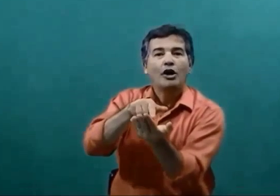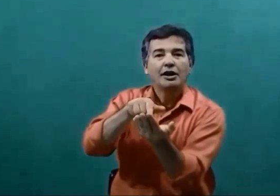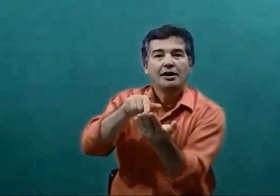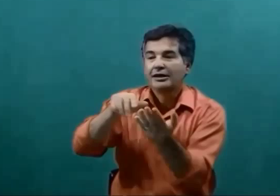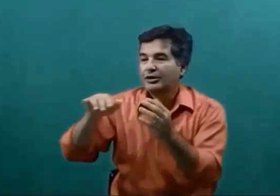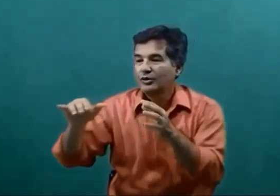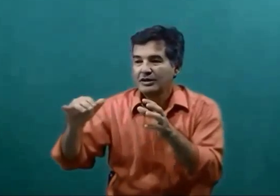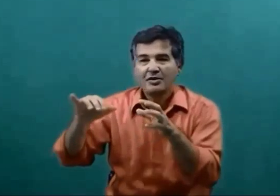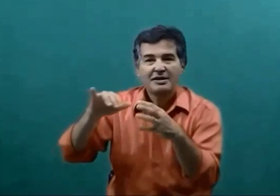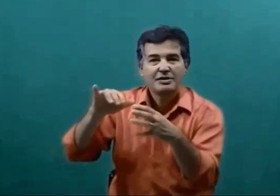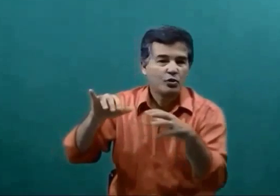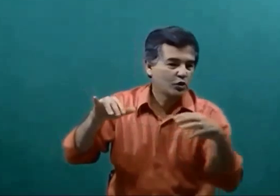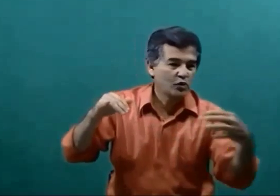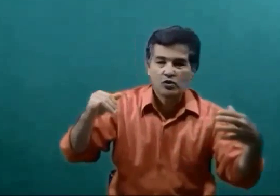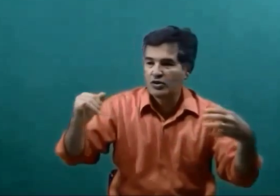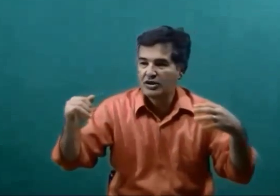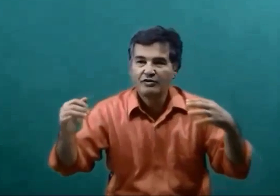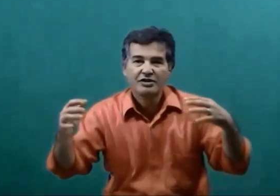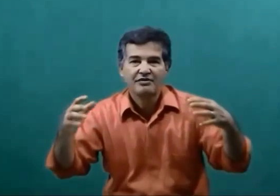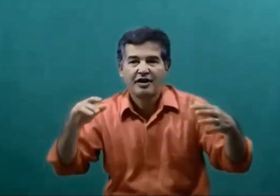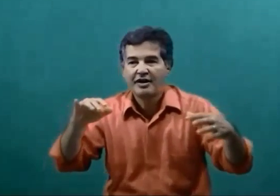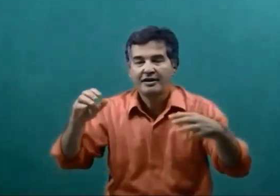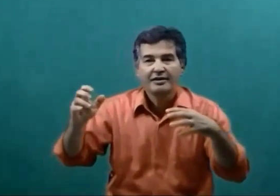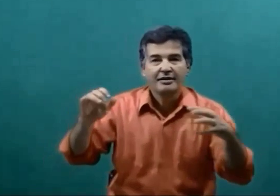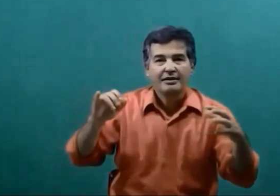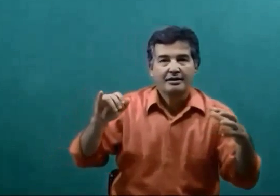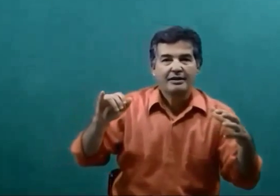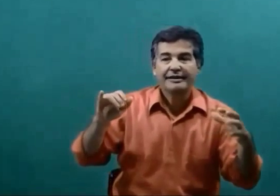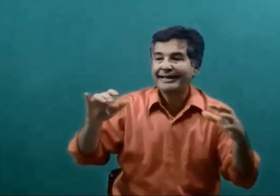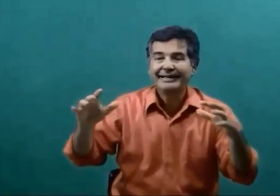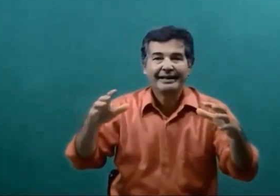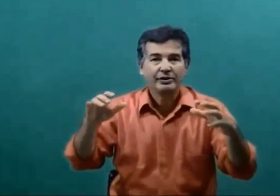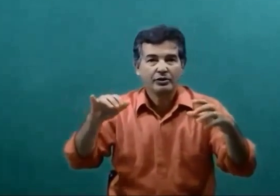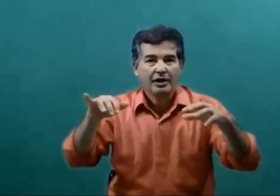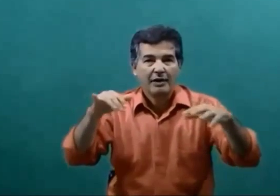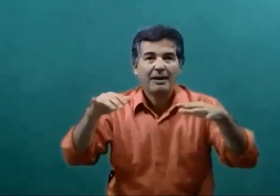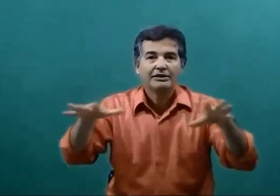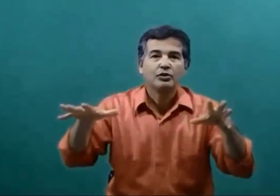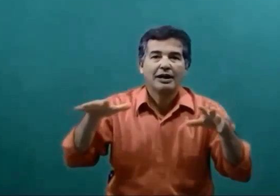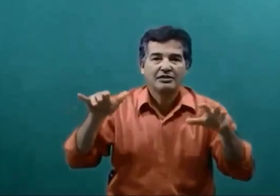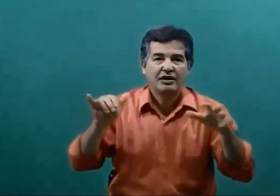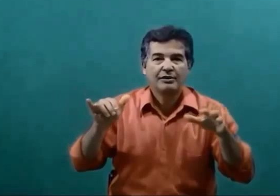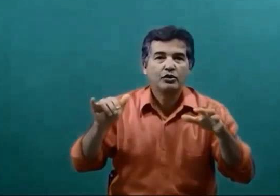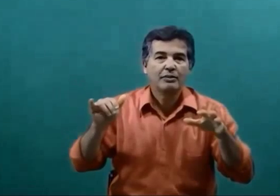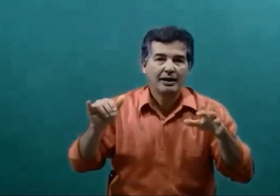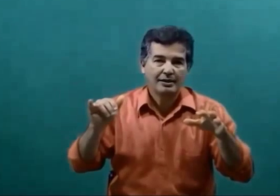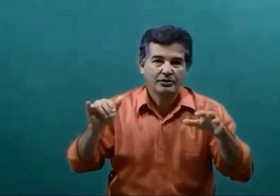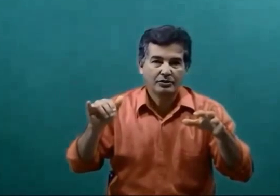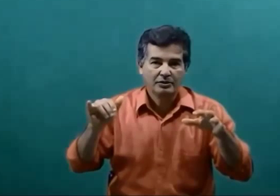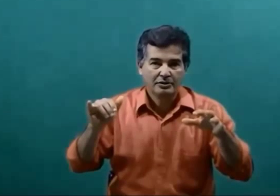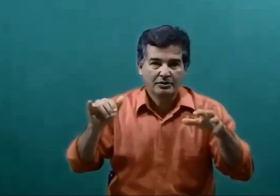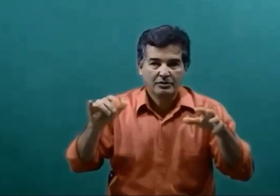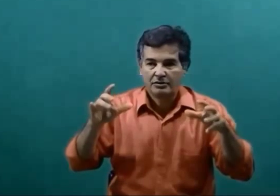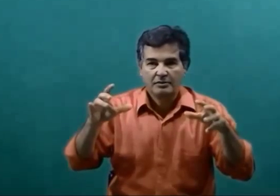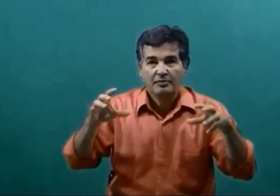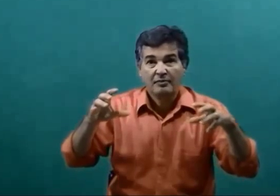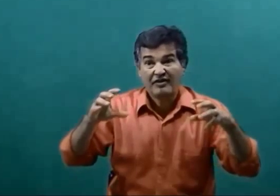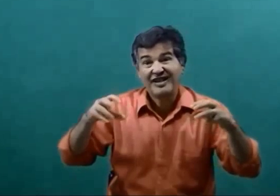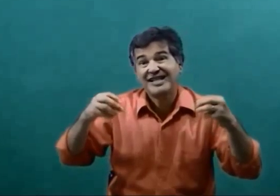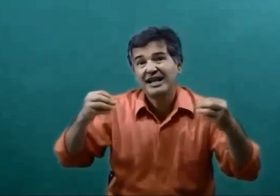porta. Então são essas construções que você vai entendendo a partir do classificador e marcador, para